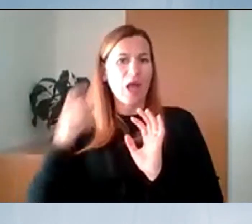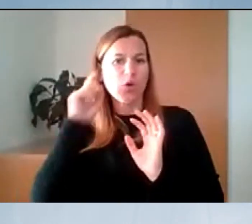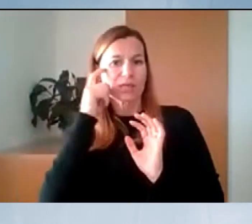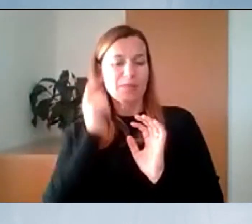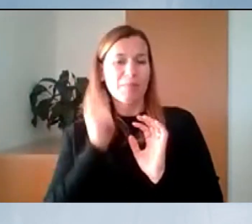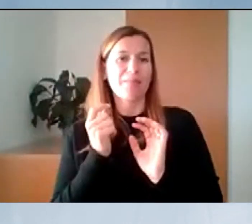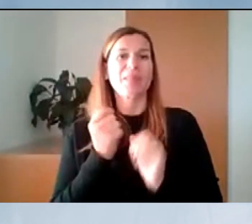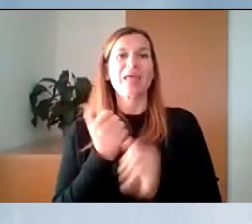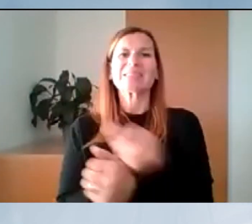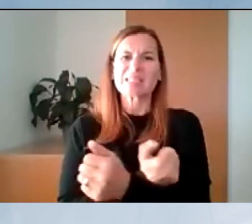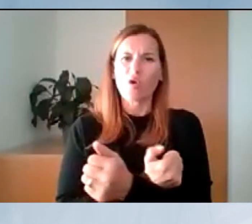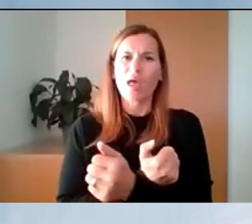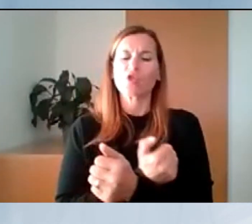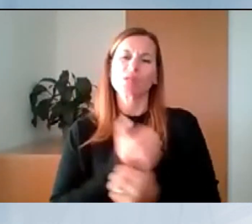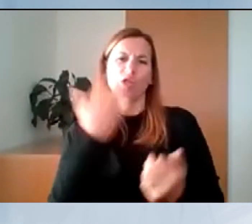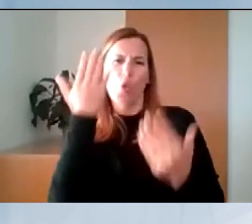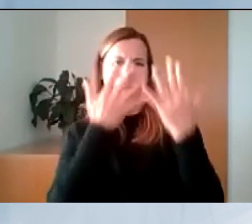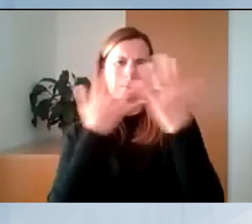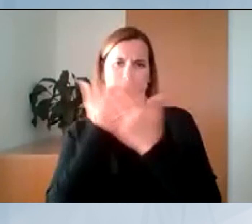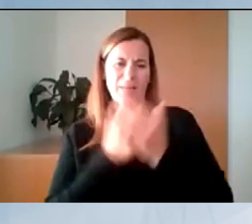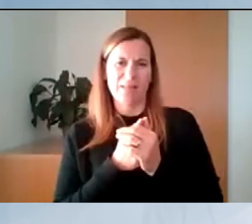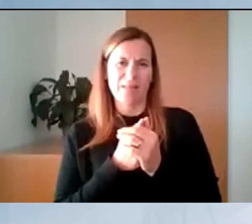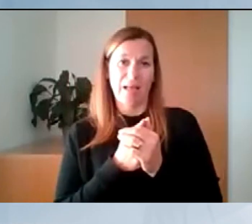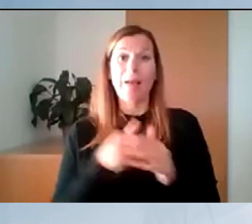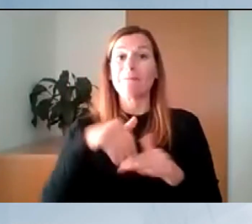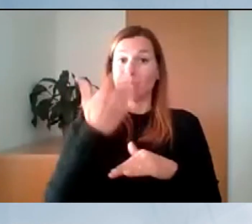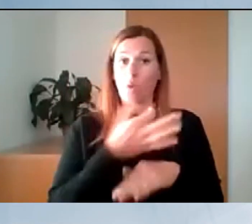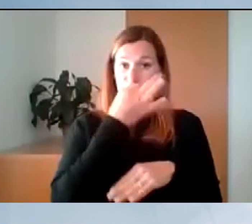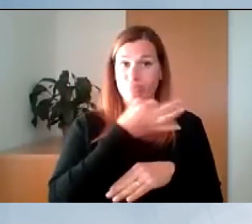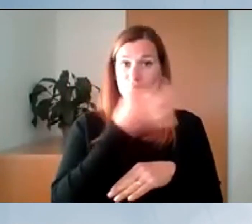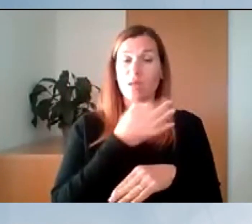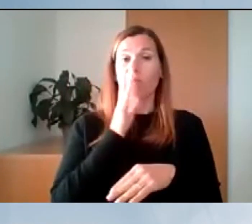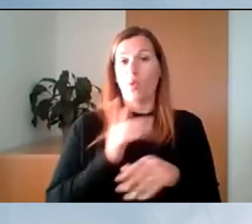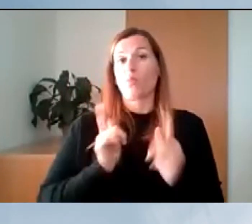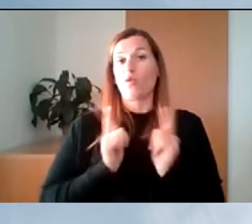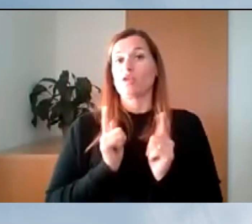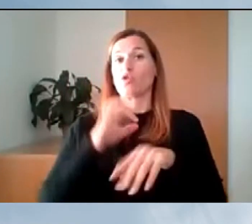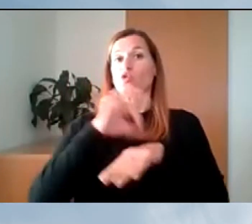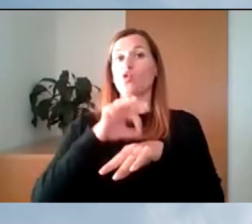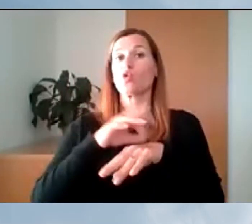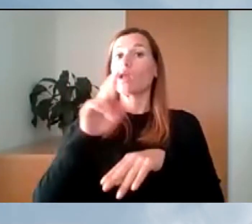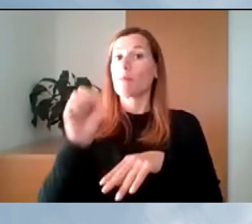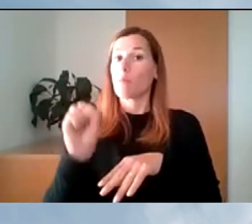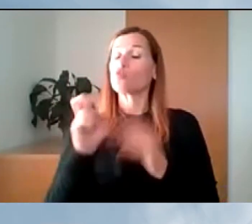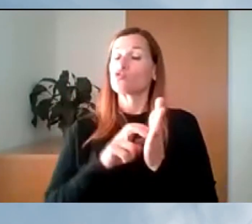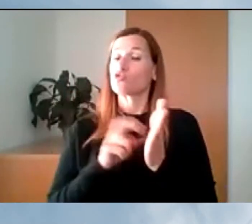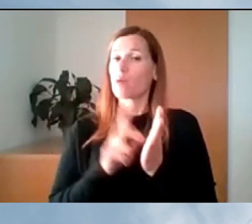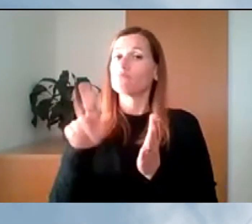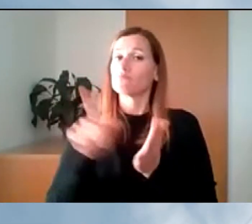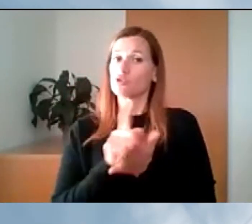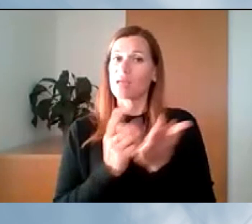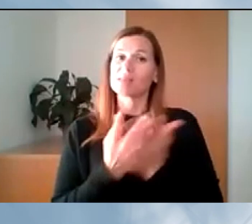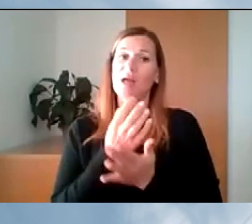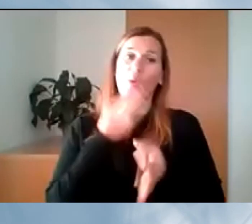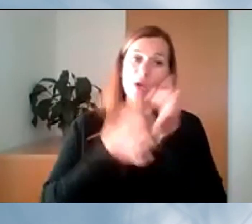oskrba, zasvojenosti in omamljanje. Po predstavitvi pa vam bo dr. profesor Ramovš na voljo